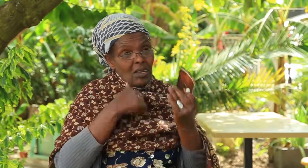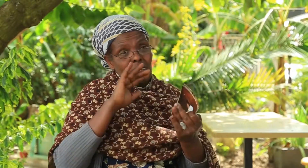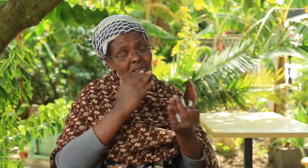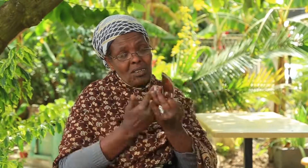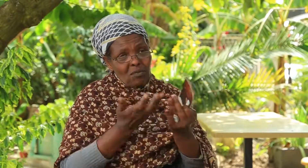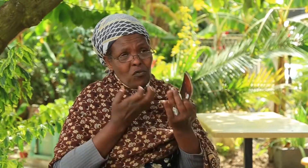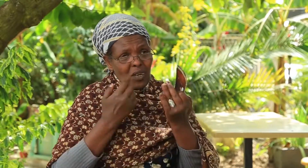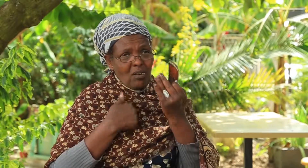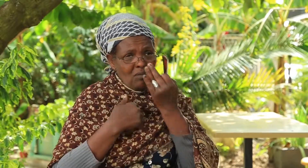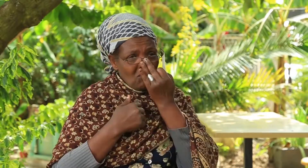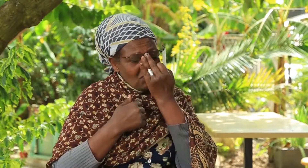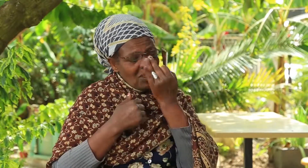ልጆቼ እፈልጋቸዋለሁ።